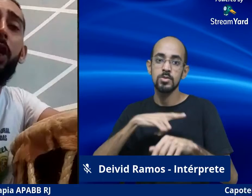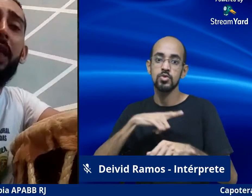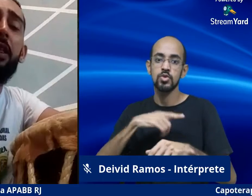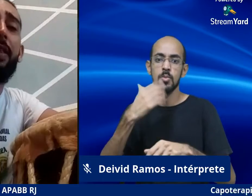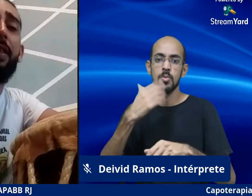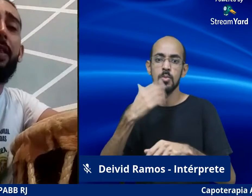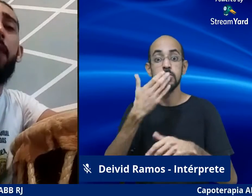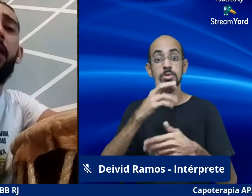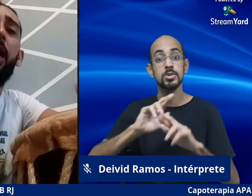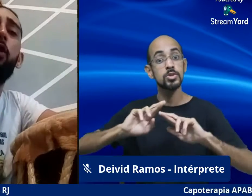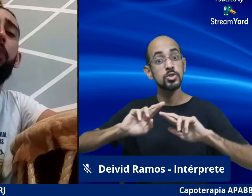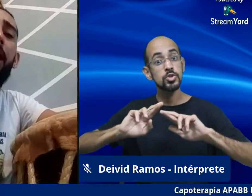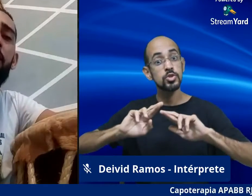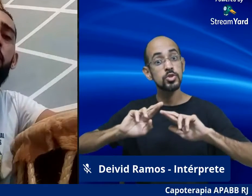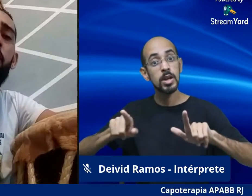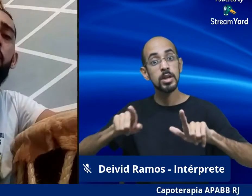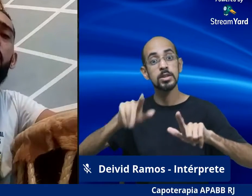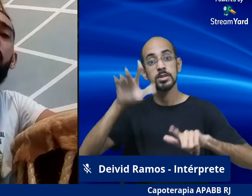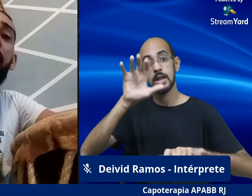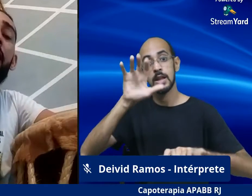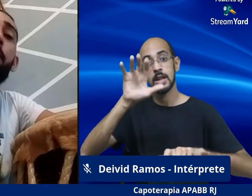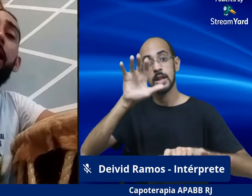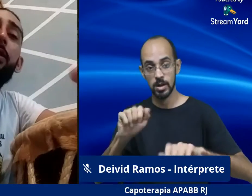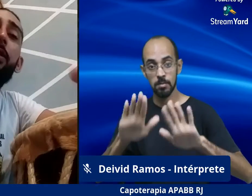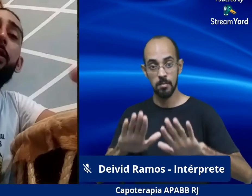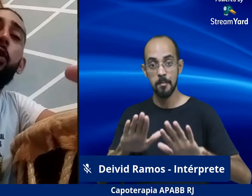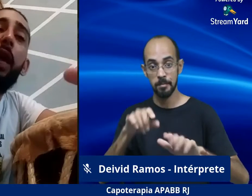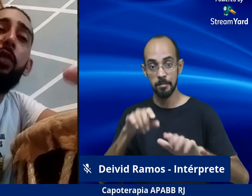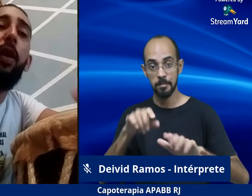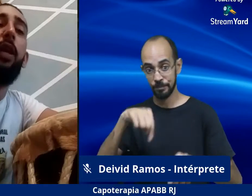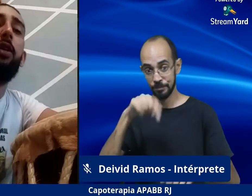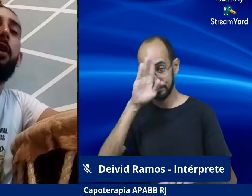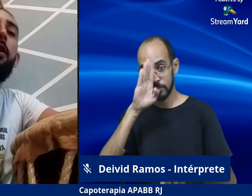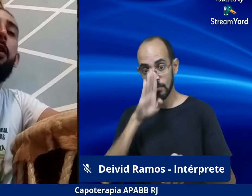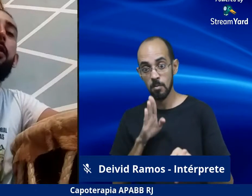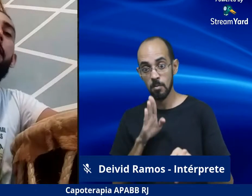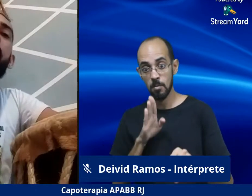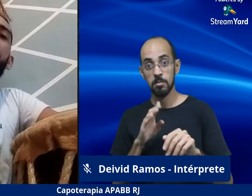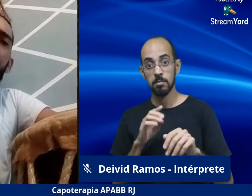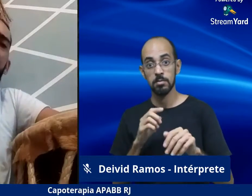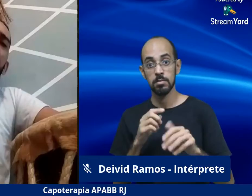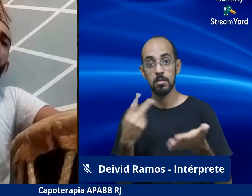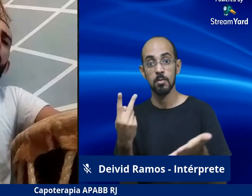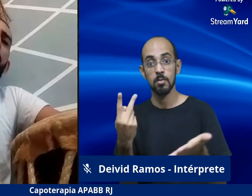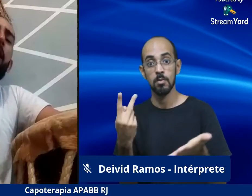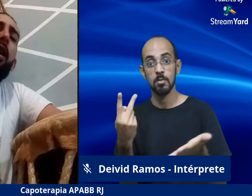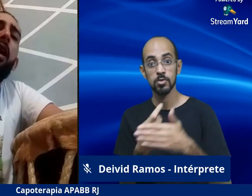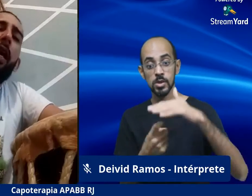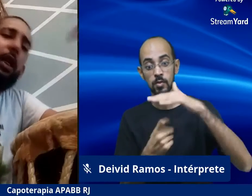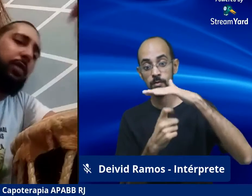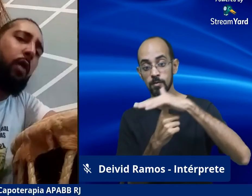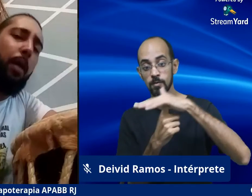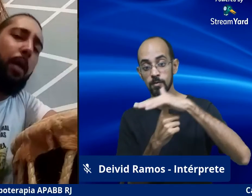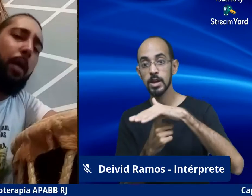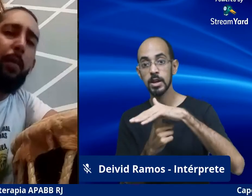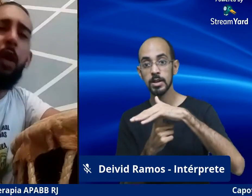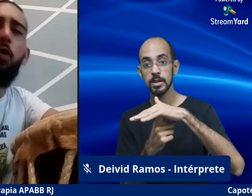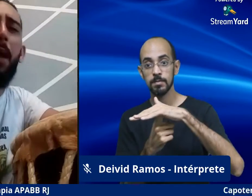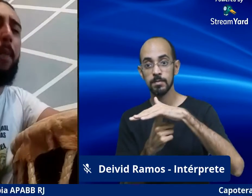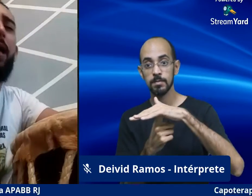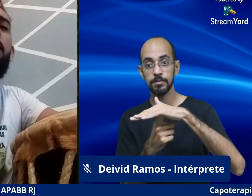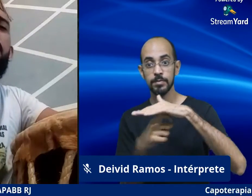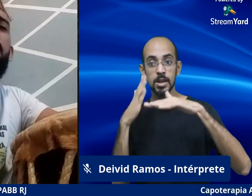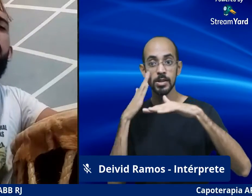O que a gente sabe é que aqui no Brasil, ele apareceu nas feiras. Né? Sabe aquela feira que a gente vai com a mamãe,